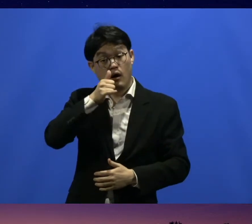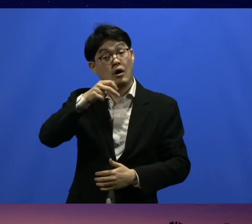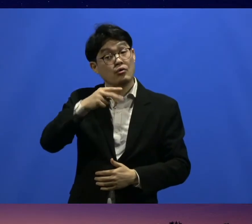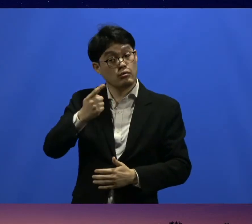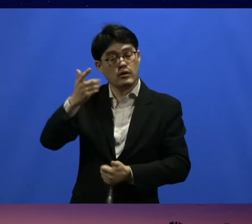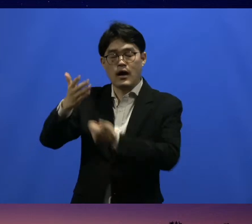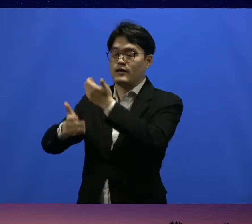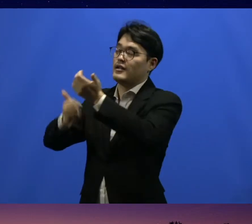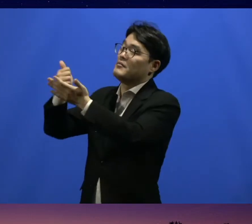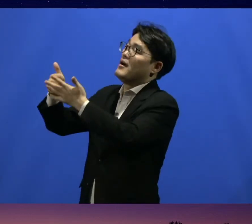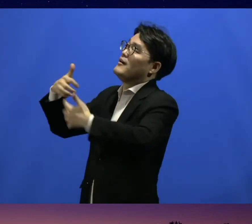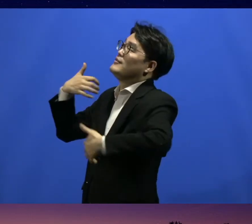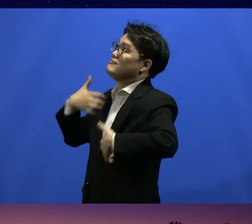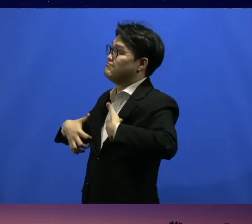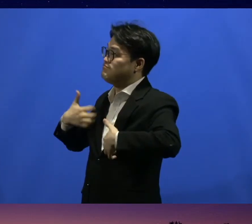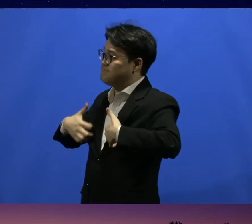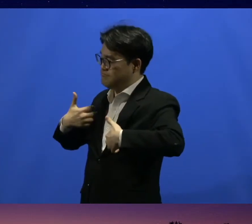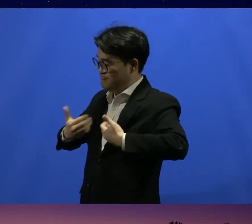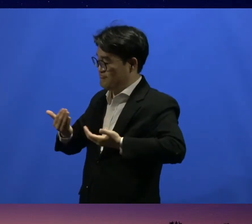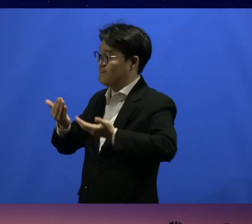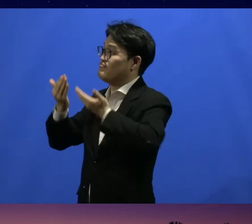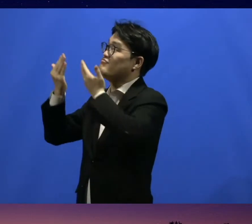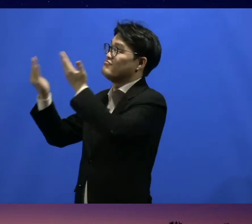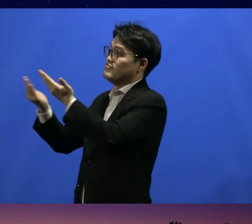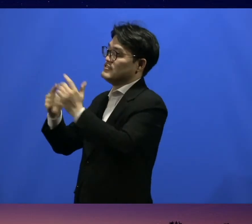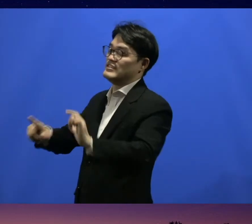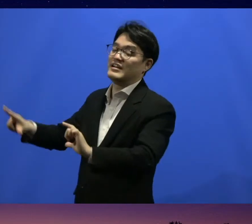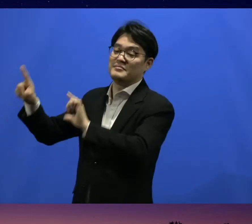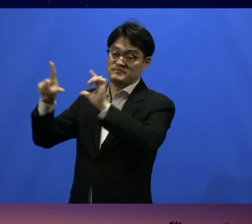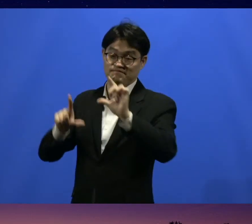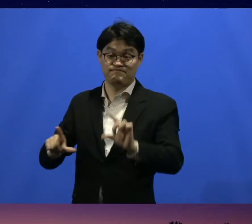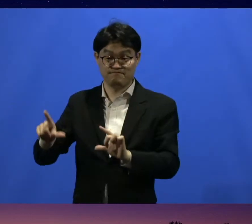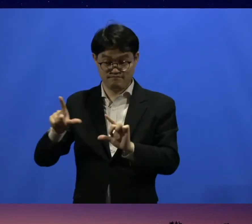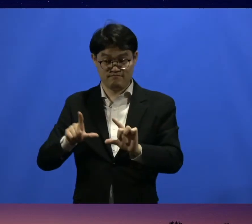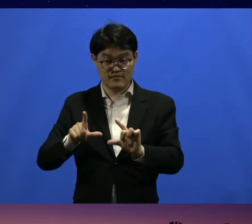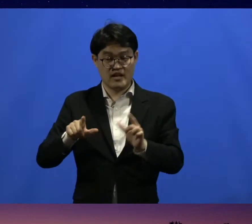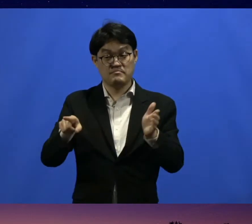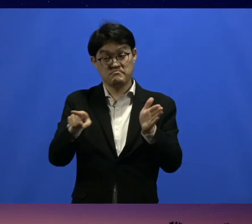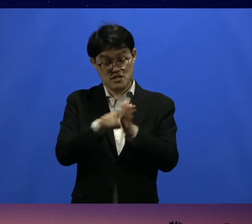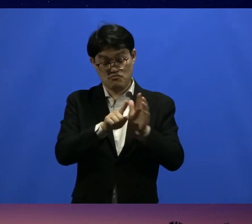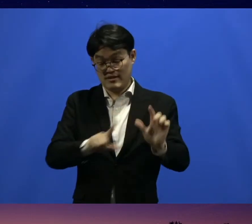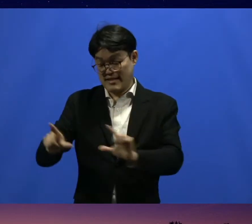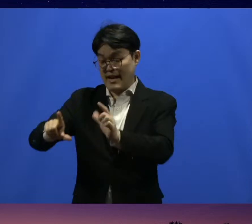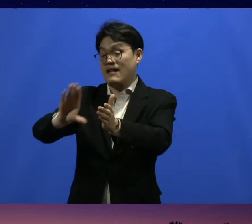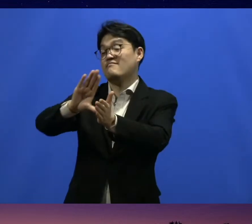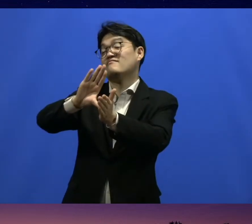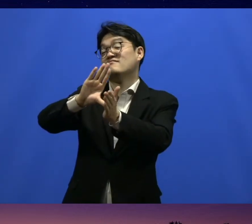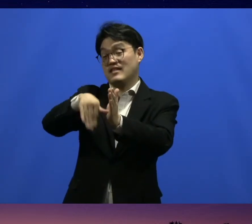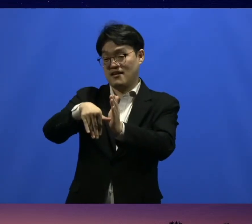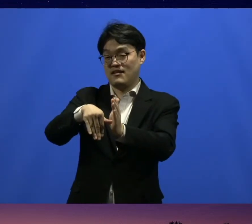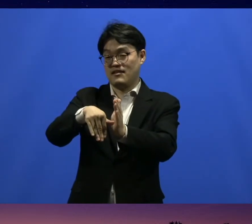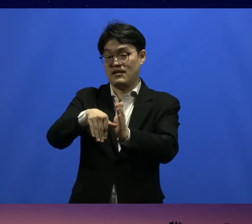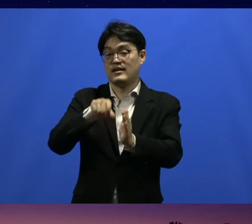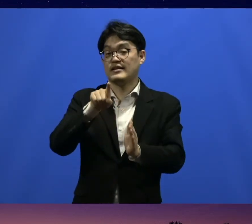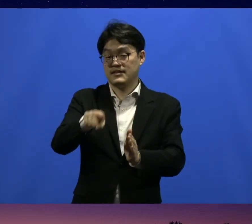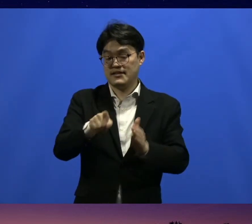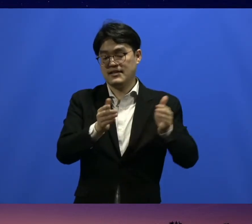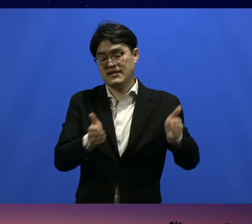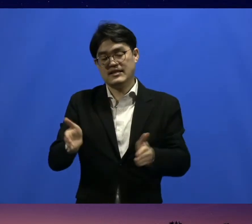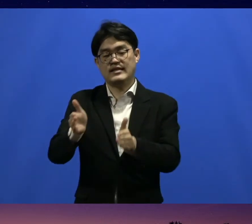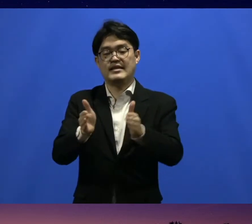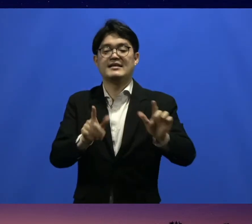되는, 하나님을 위해서 사는 선택이라면 믿음으로 선택할 때 그 길이 복이 될